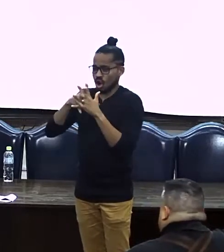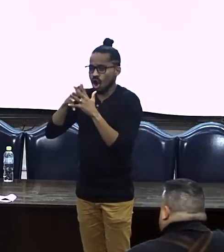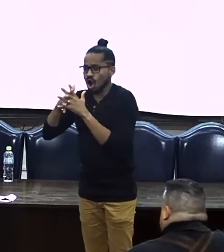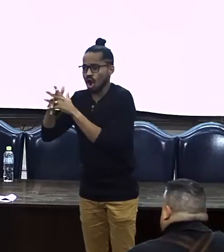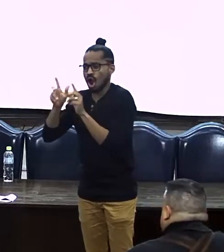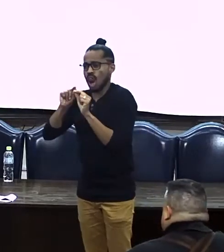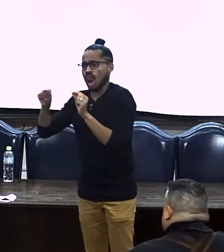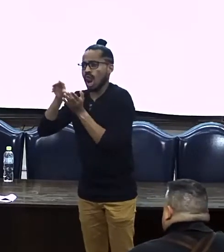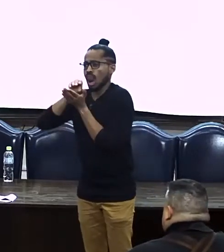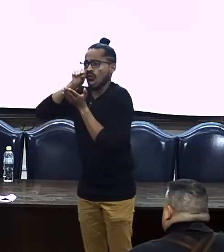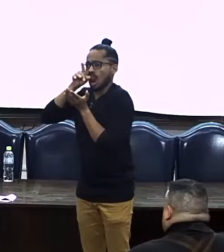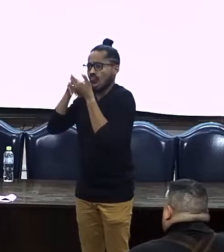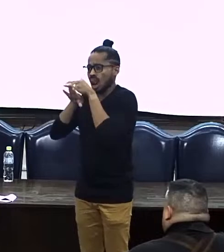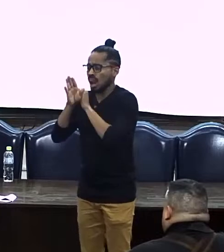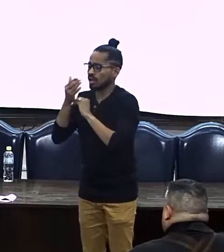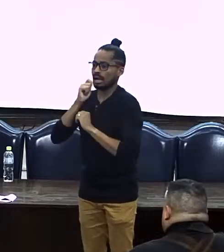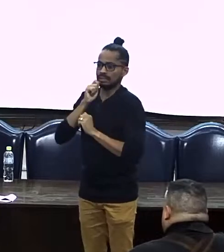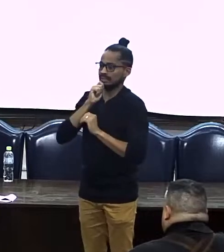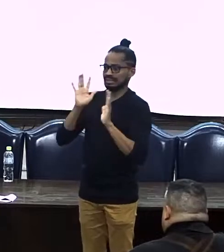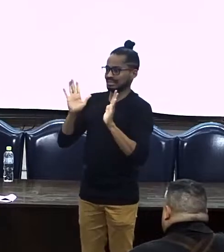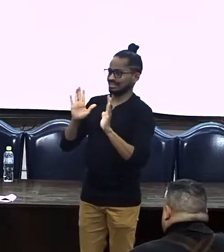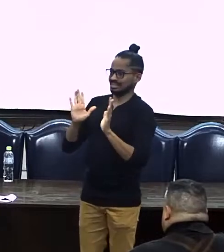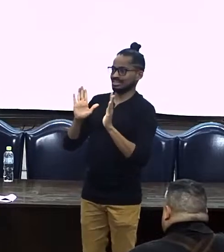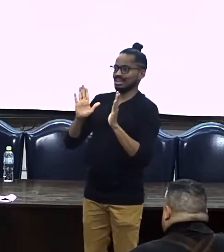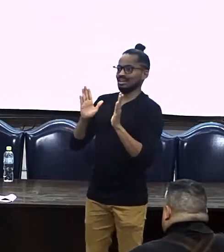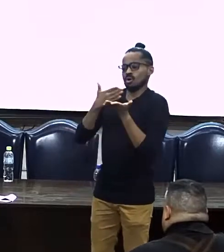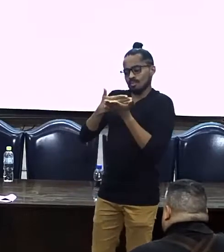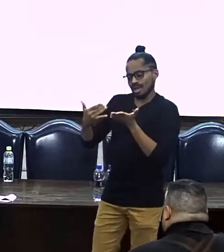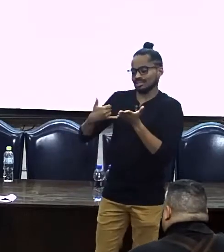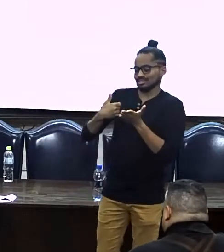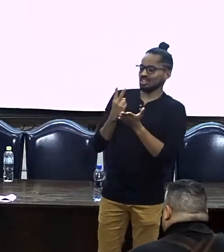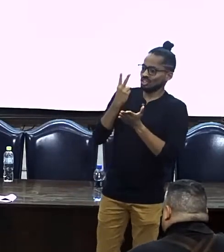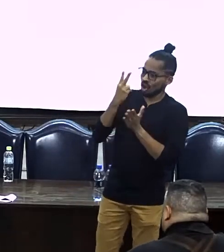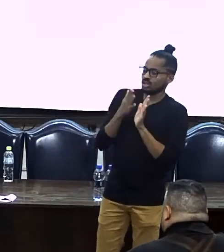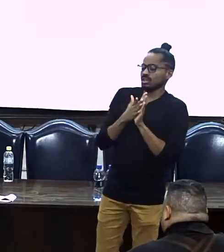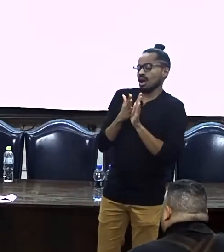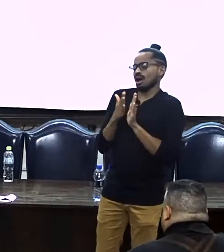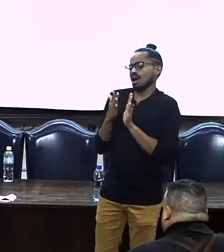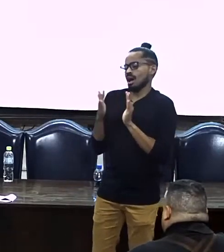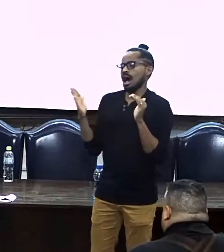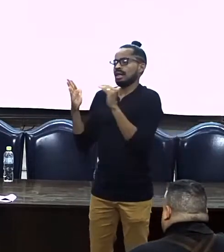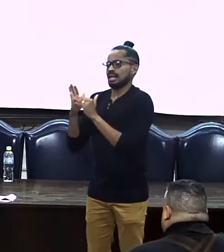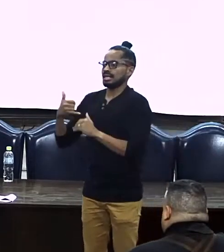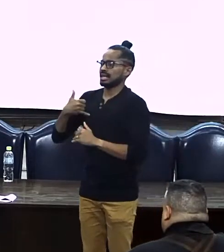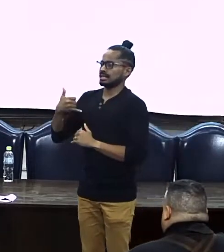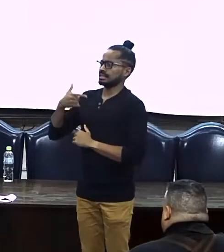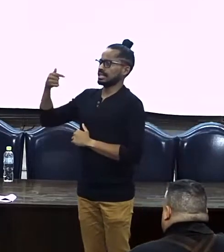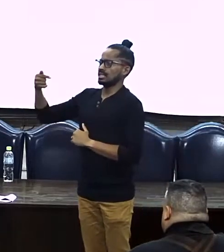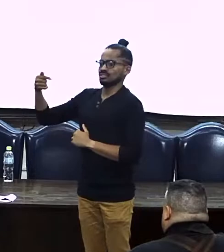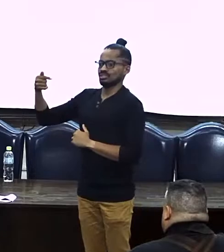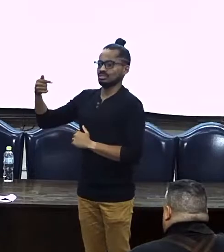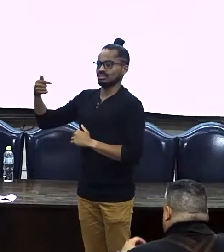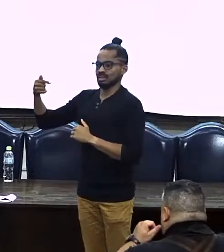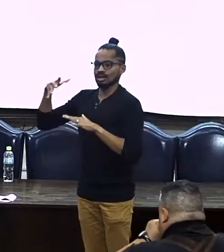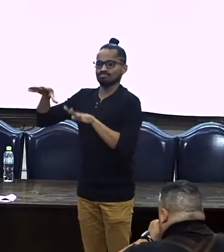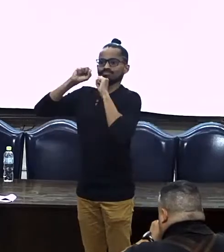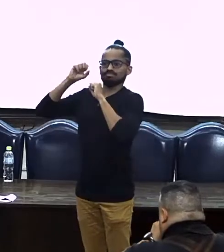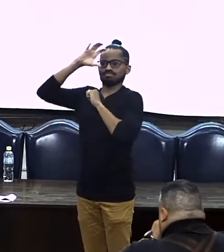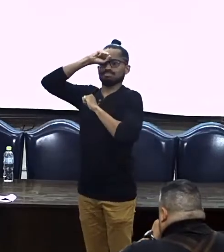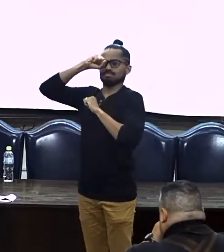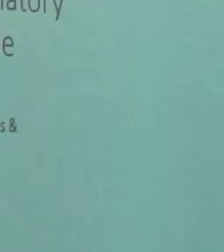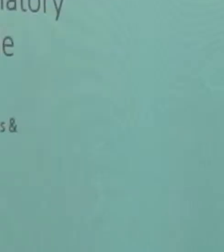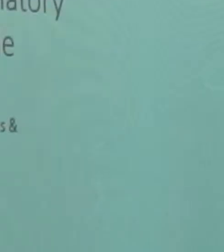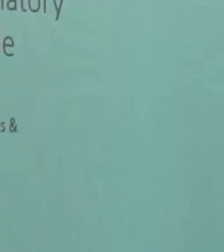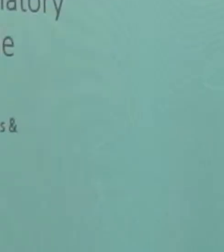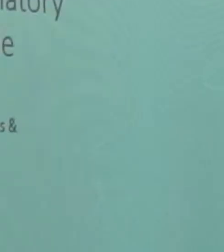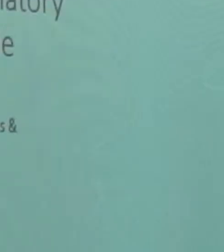speak is acquiring jaw articulation and consonant articulation. A definição que